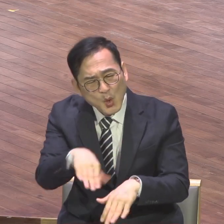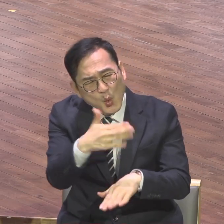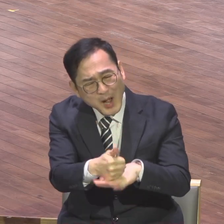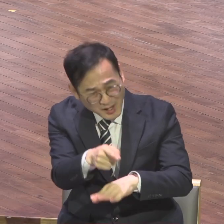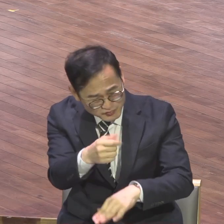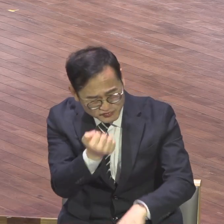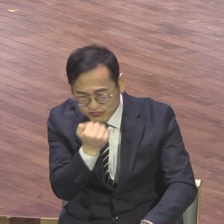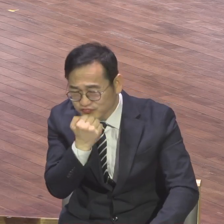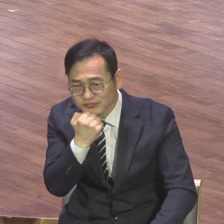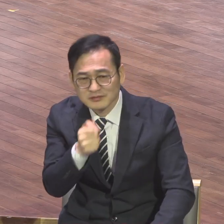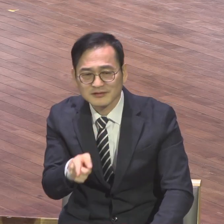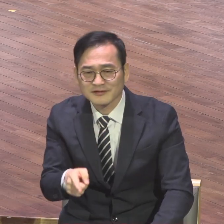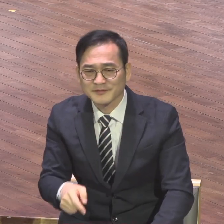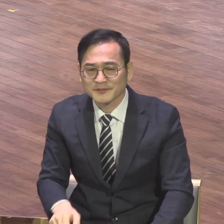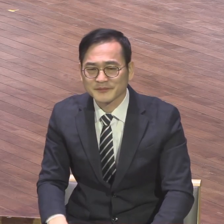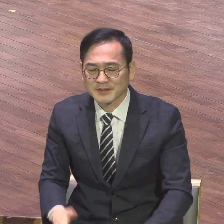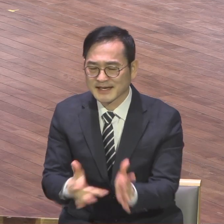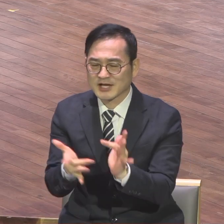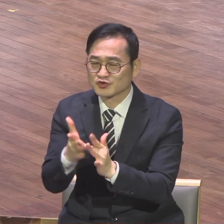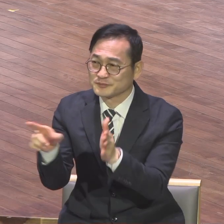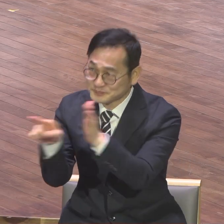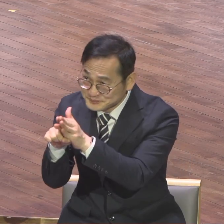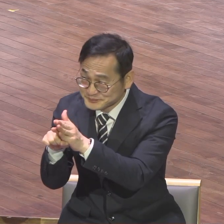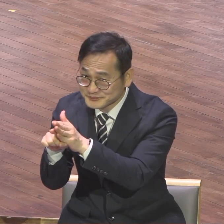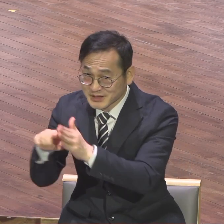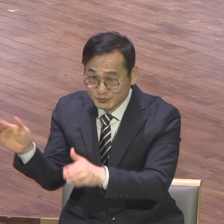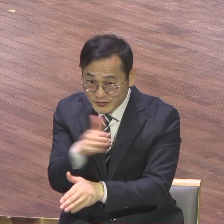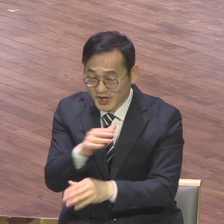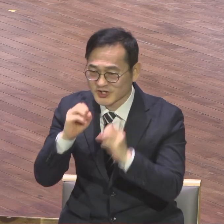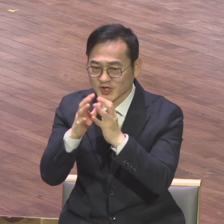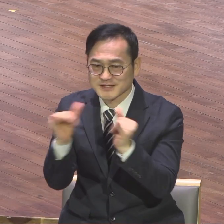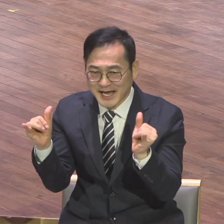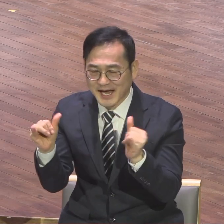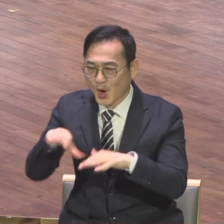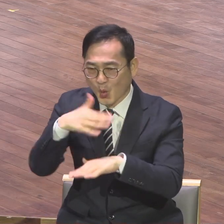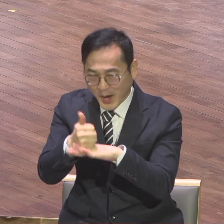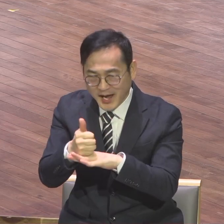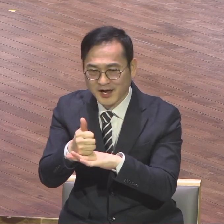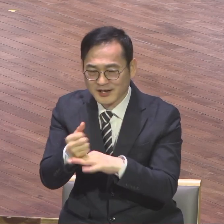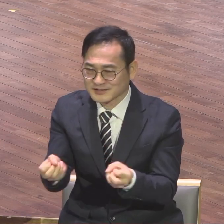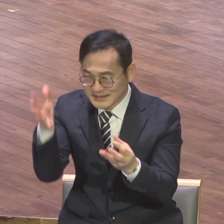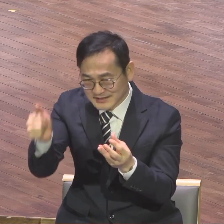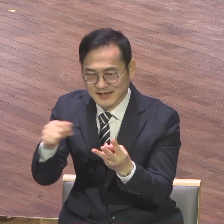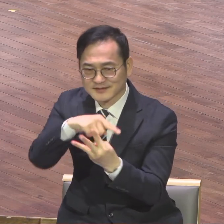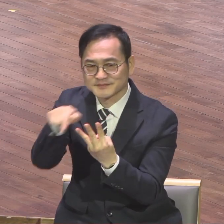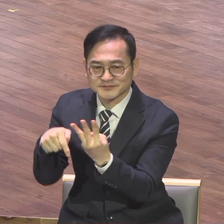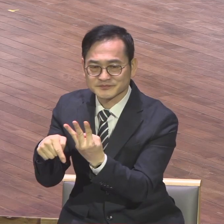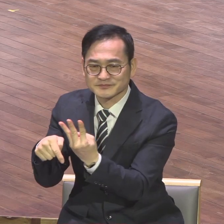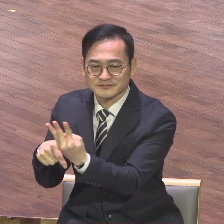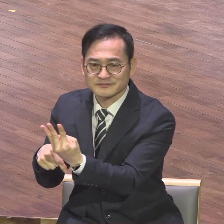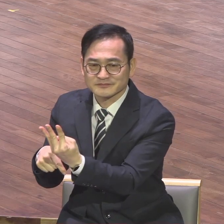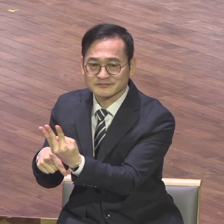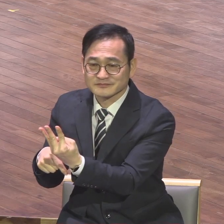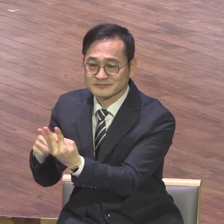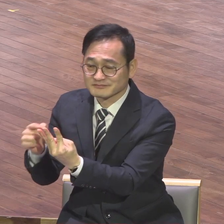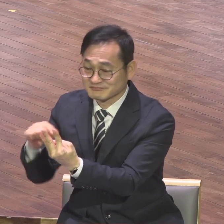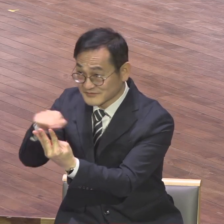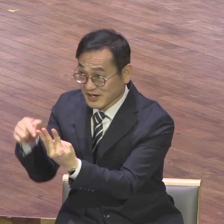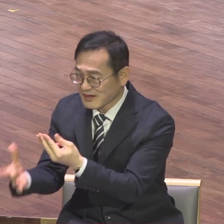속입니다. 여러분이 예수 믿는 순간에 선지자, 시장, 왕 통틀어 그리스도 그 가진 자가 그리스도인.